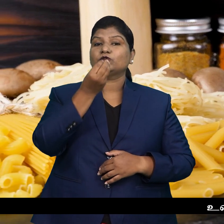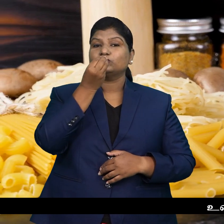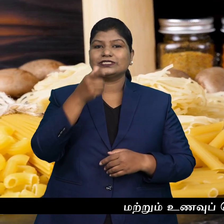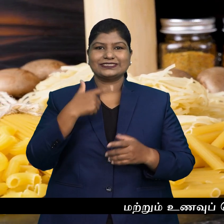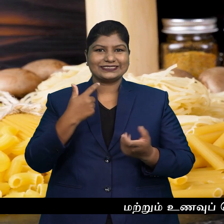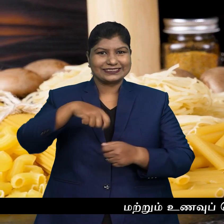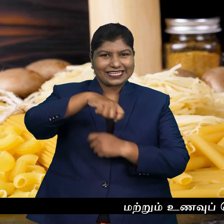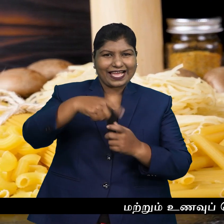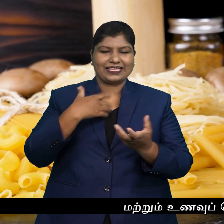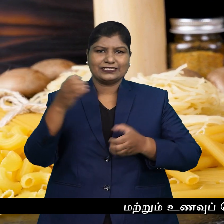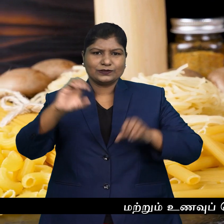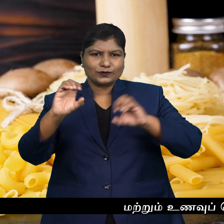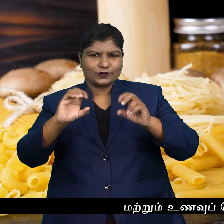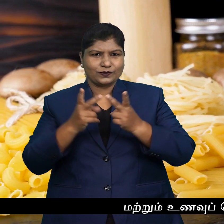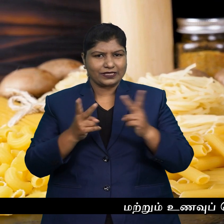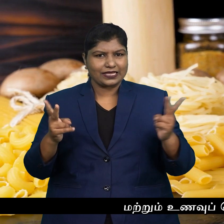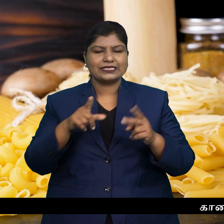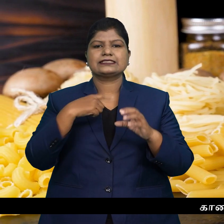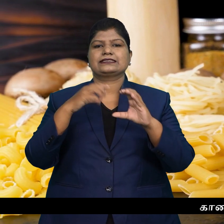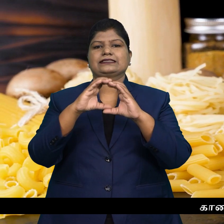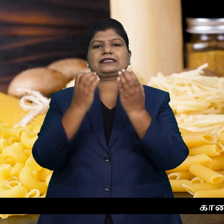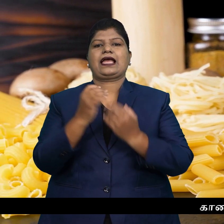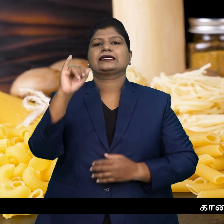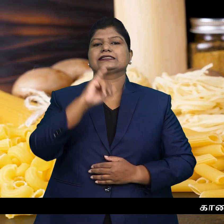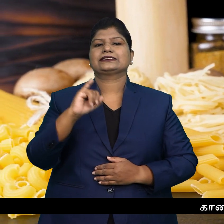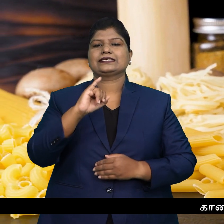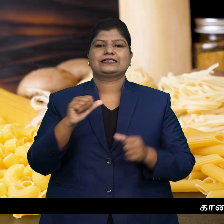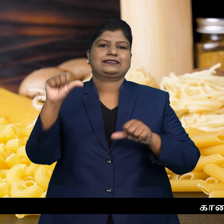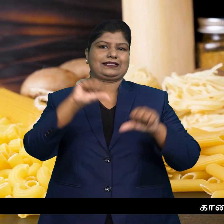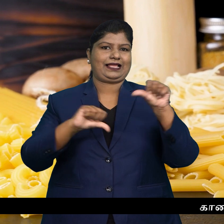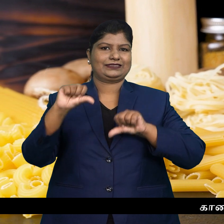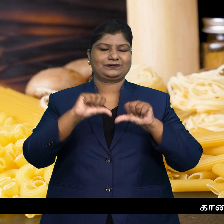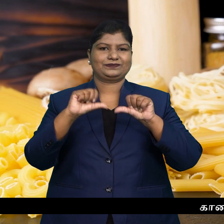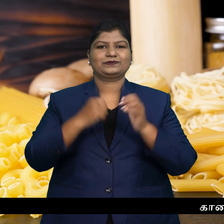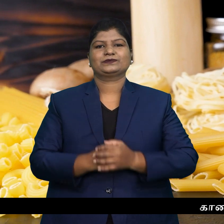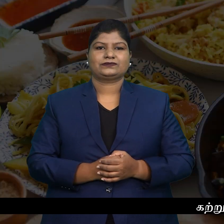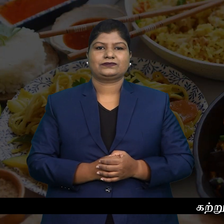வகைகள் மற்றும் உணவுப் பொருட்கள் என்ற தலைப்பை காணப்போகிறோம்.